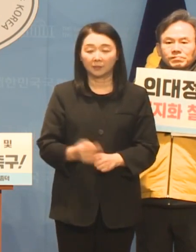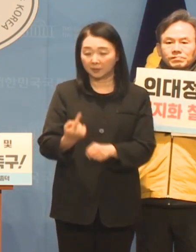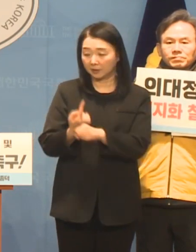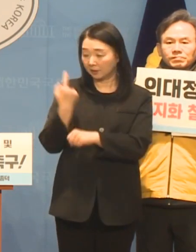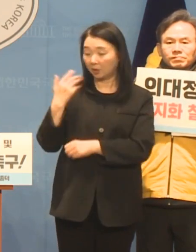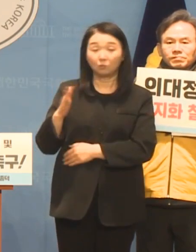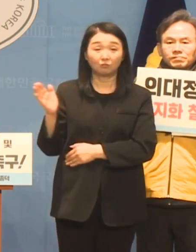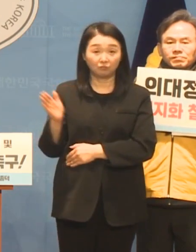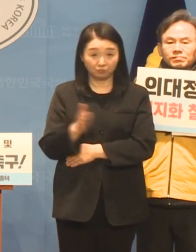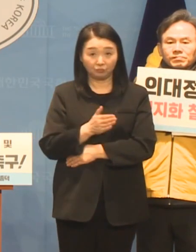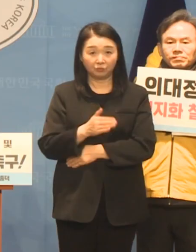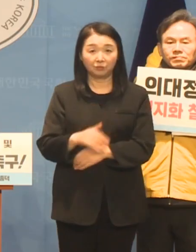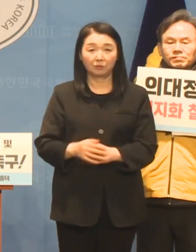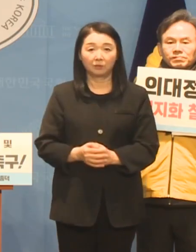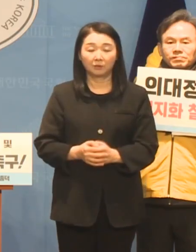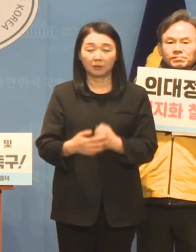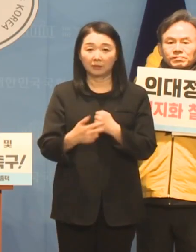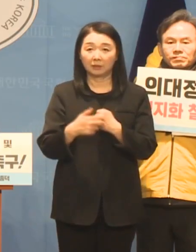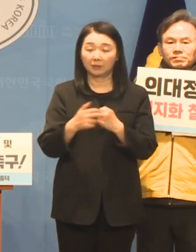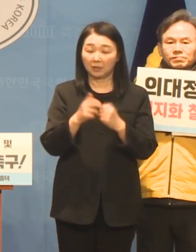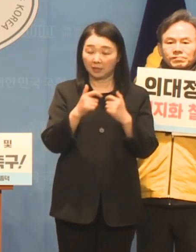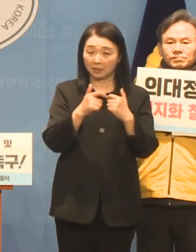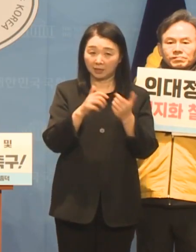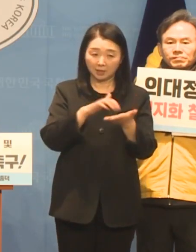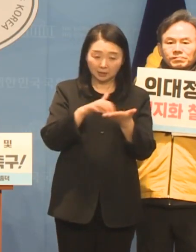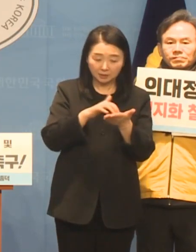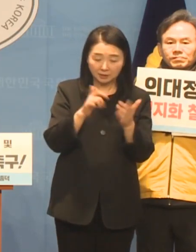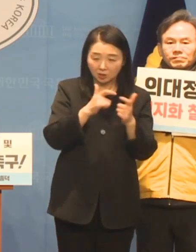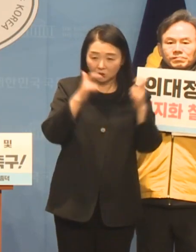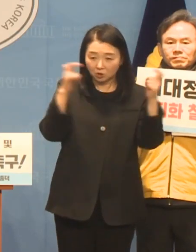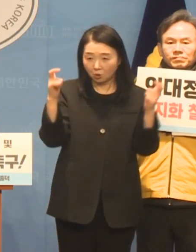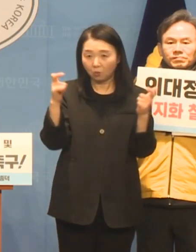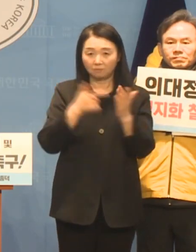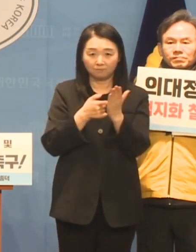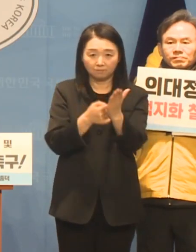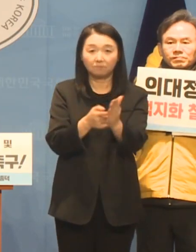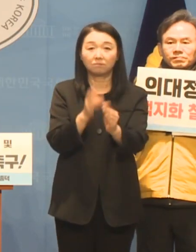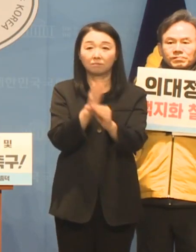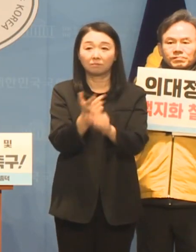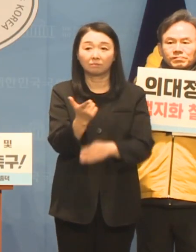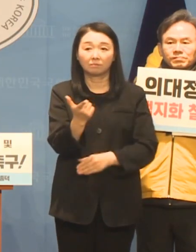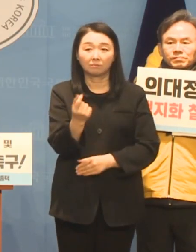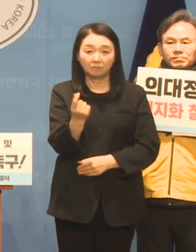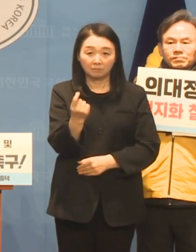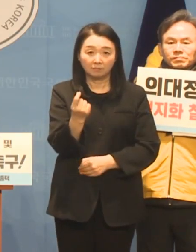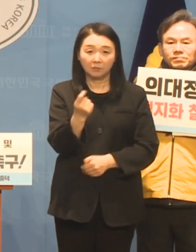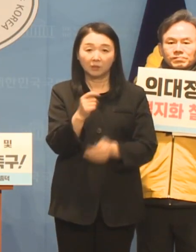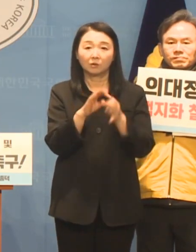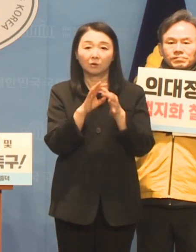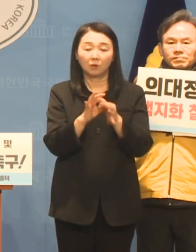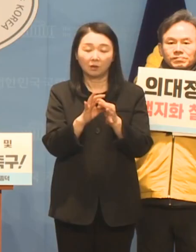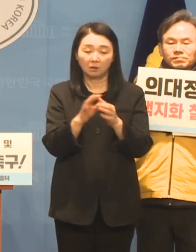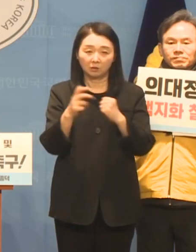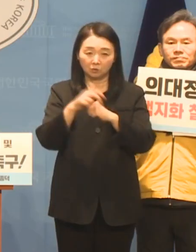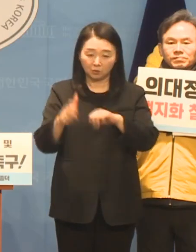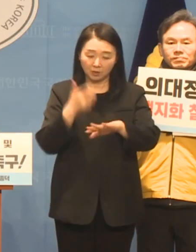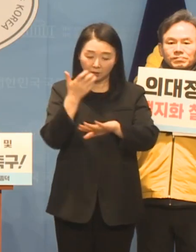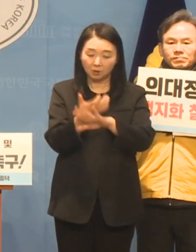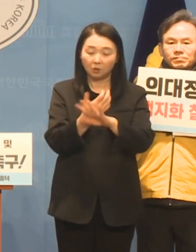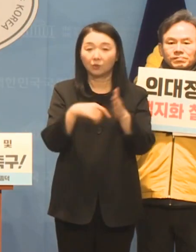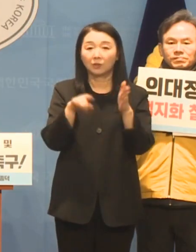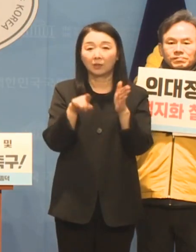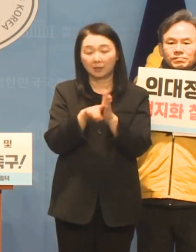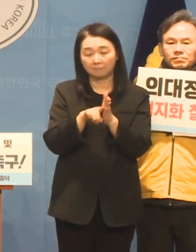지난해부터 의대정원 증원이 추진되고 있고 관련해서 의료개혁을 위한